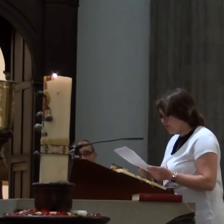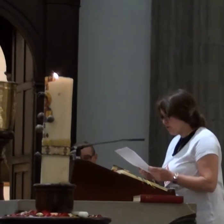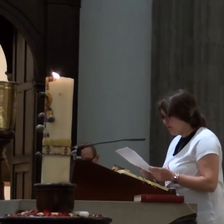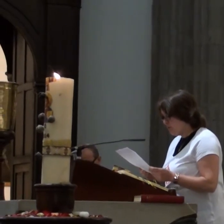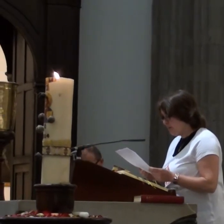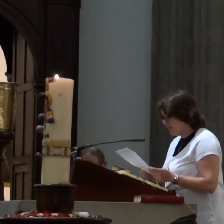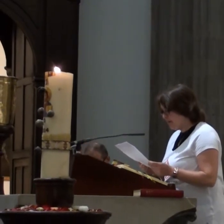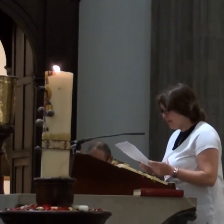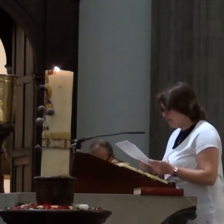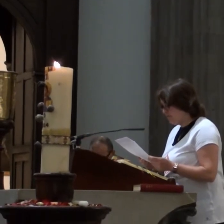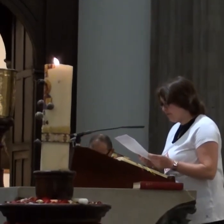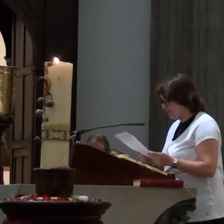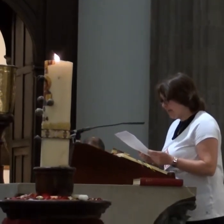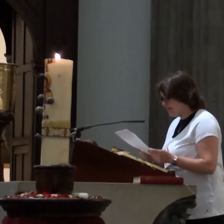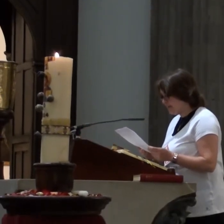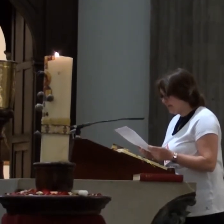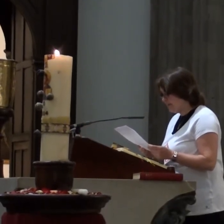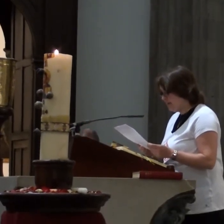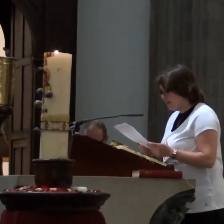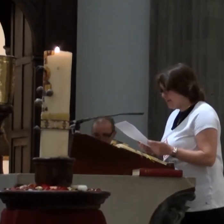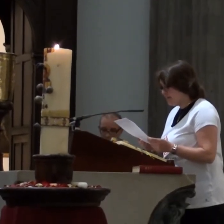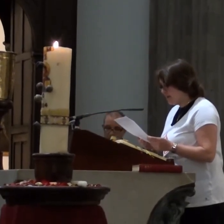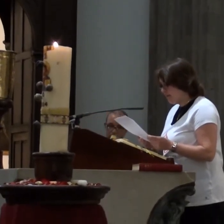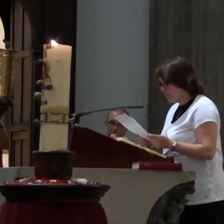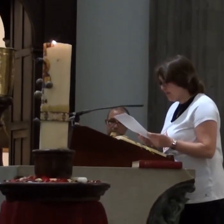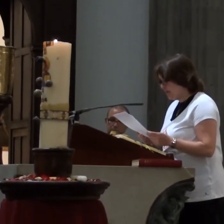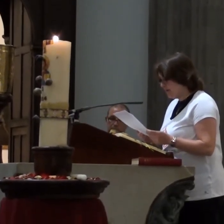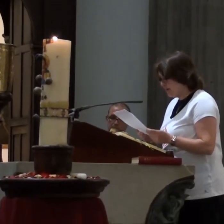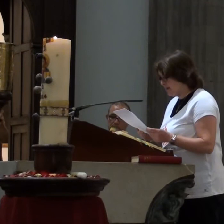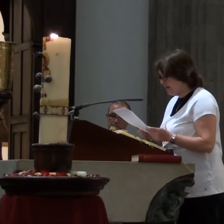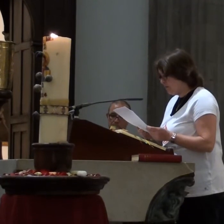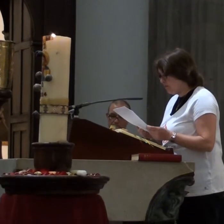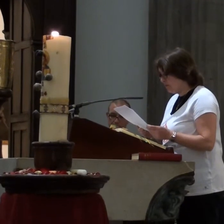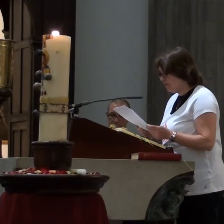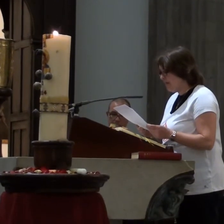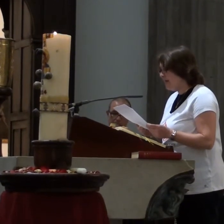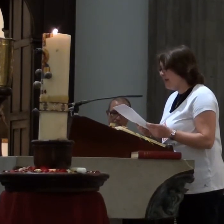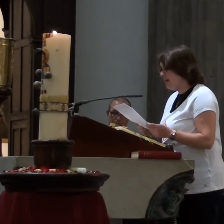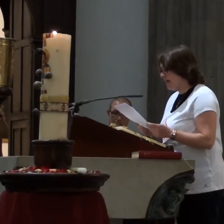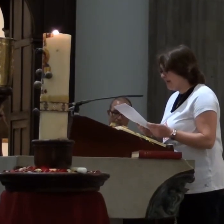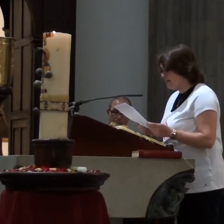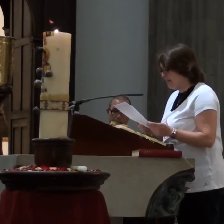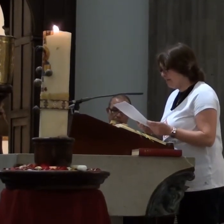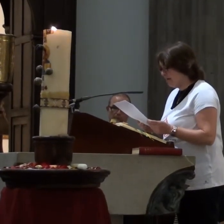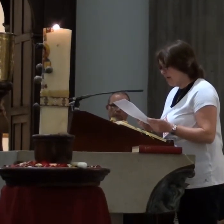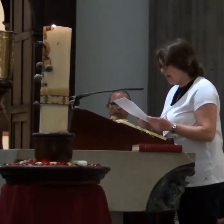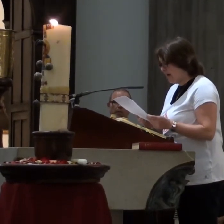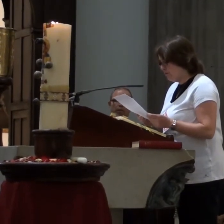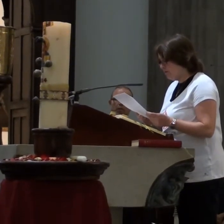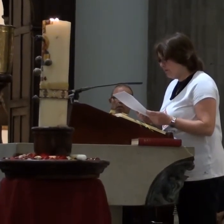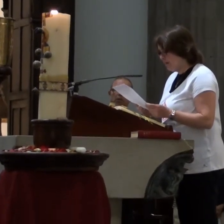nos ayude a mantener con fortaleza sabiduría y amor heladas